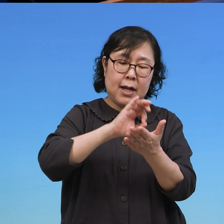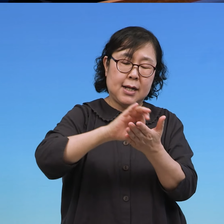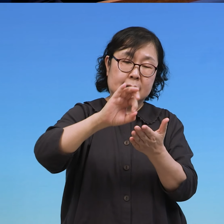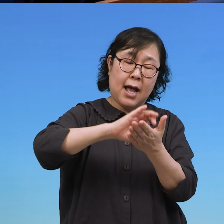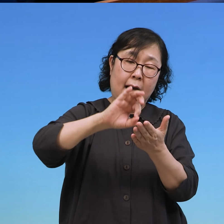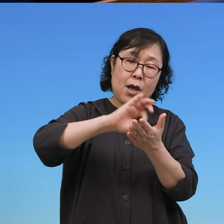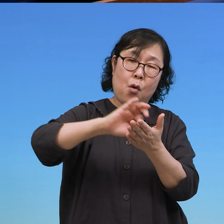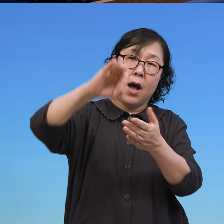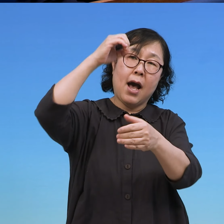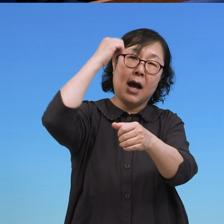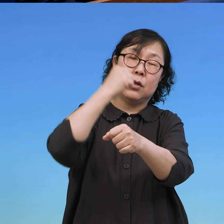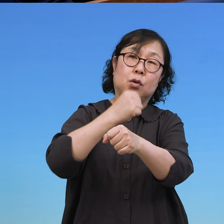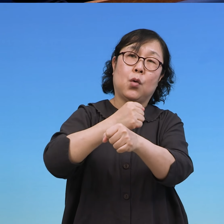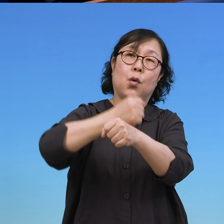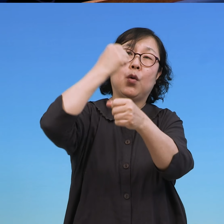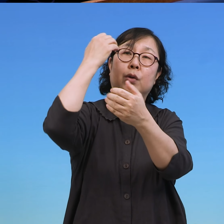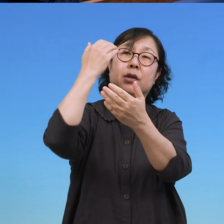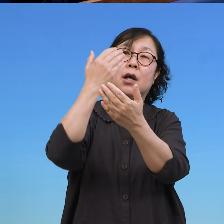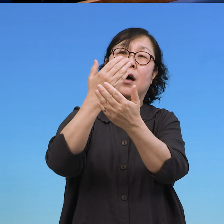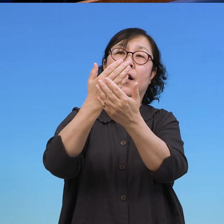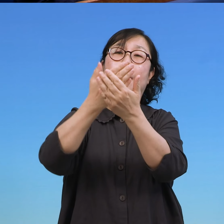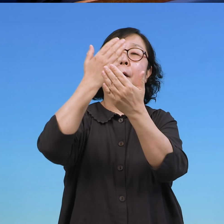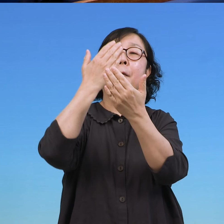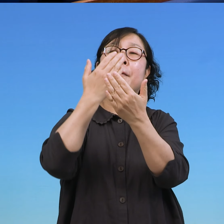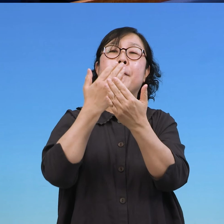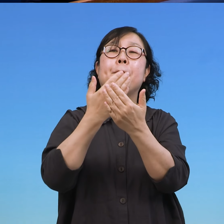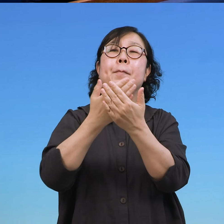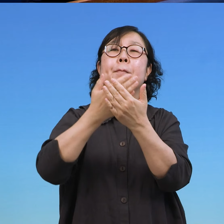우리 사용하소서.